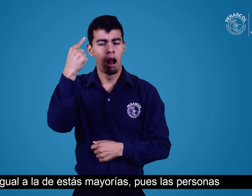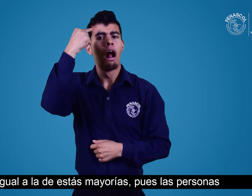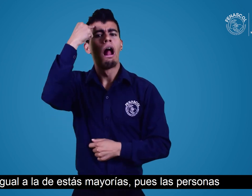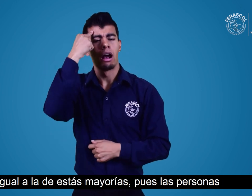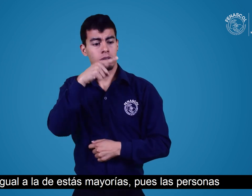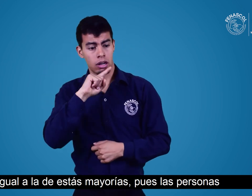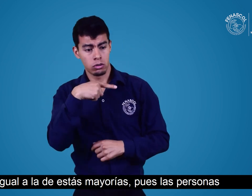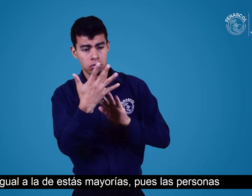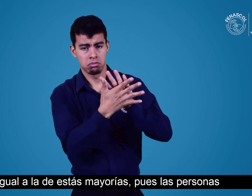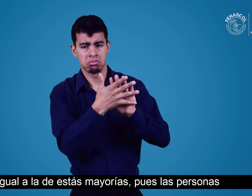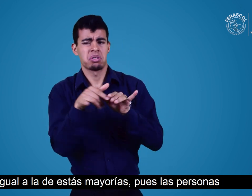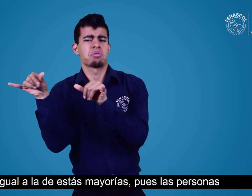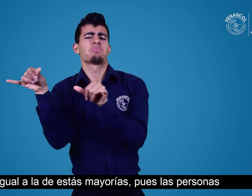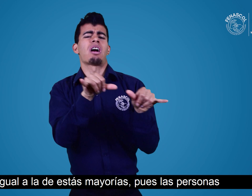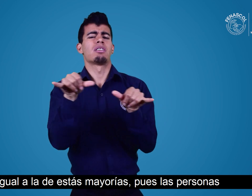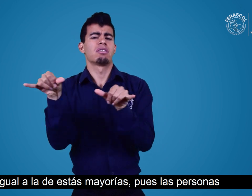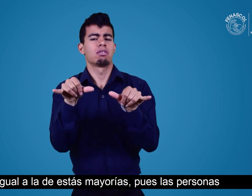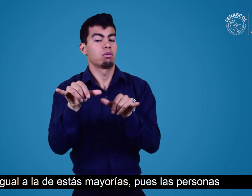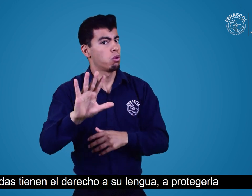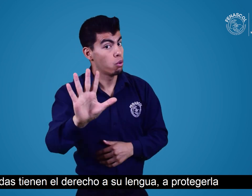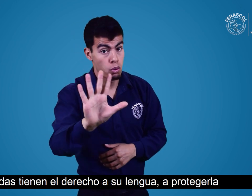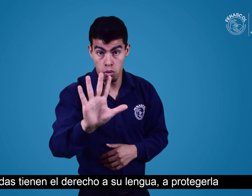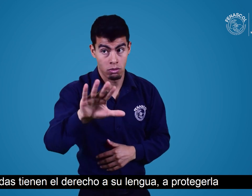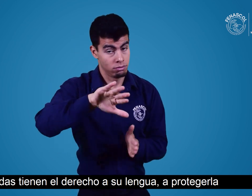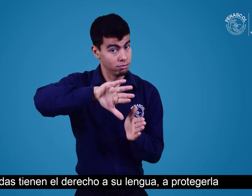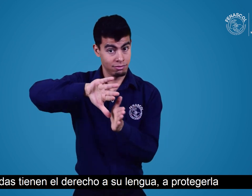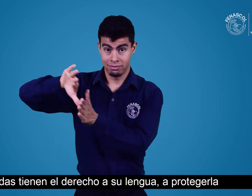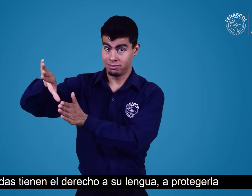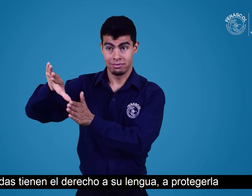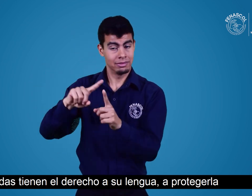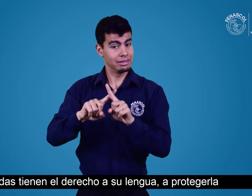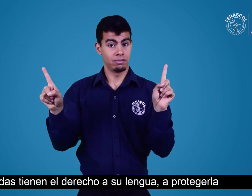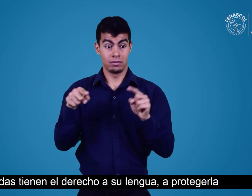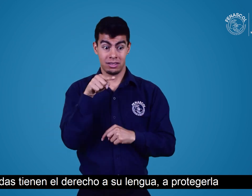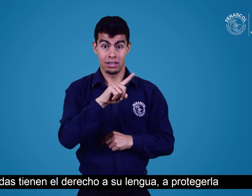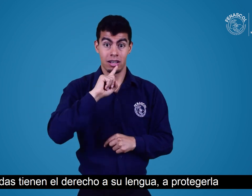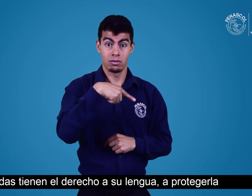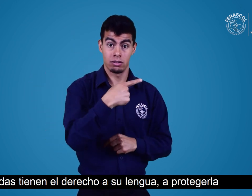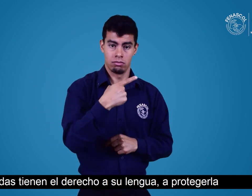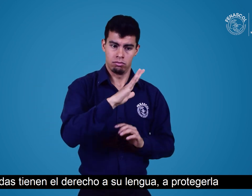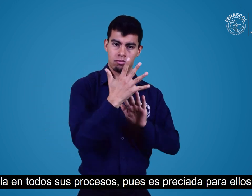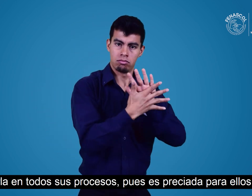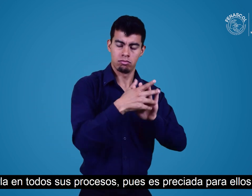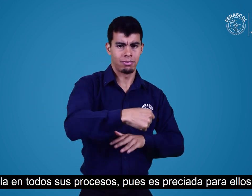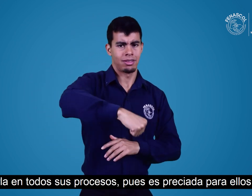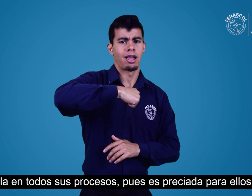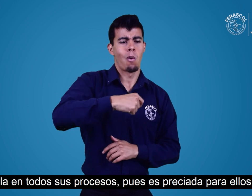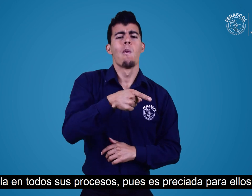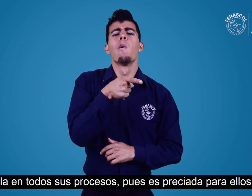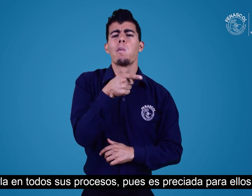a la de estas mayorías, pues las personas sordas tienen el derecho a su lengua, a protegerla, a tenerla en todos sus procesos,